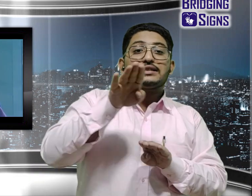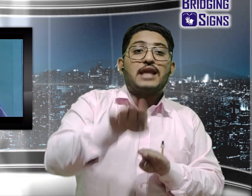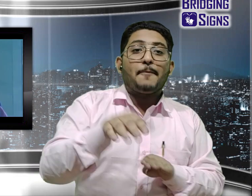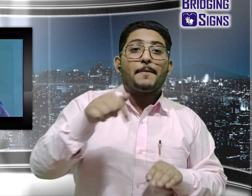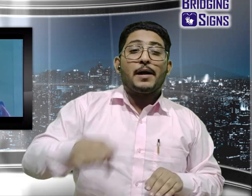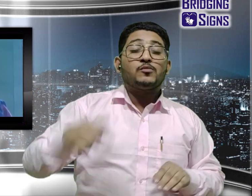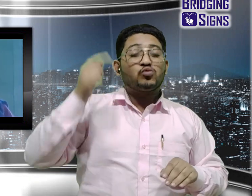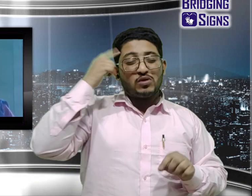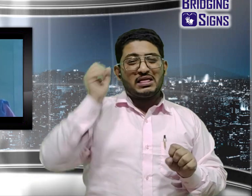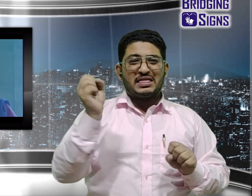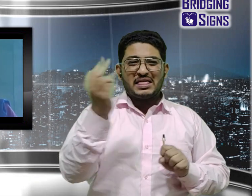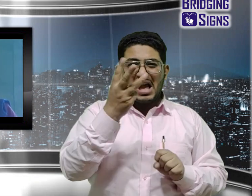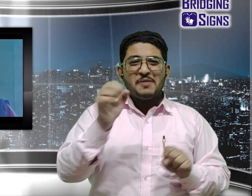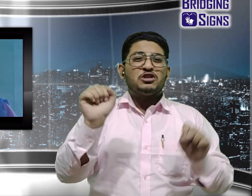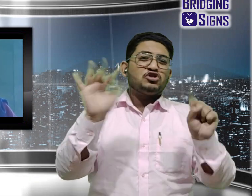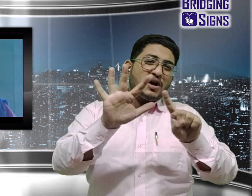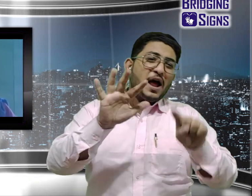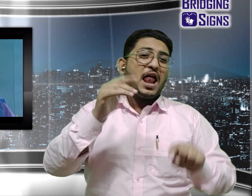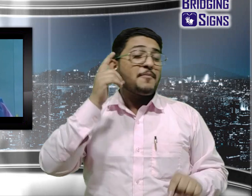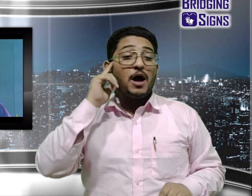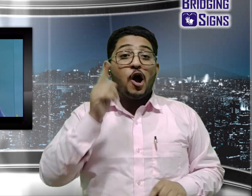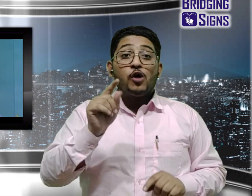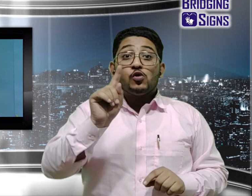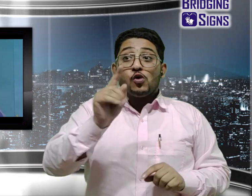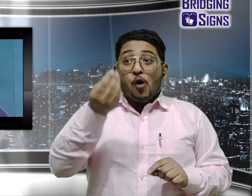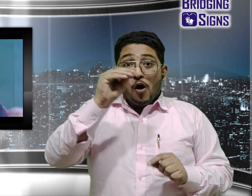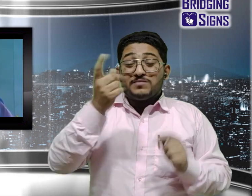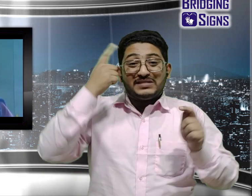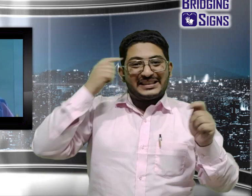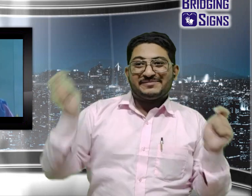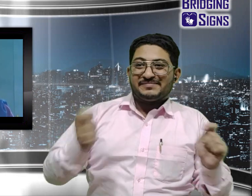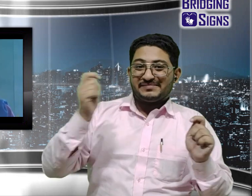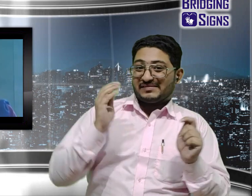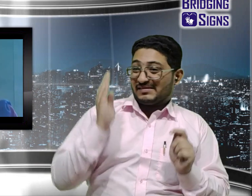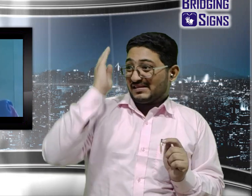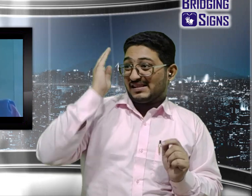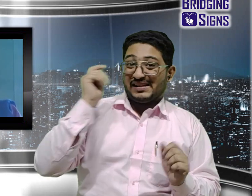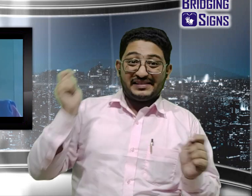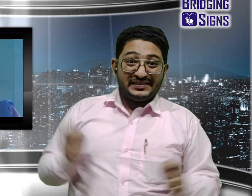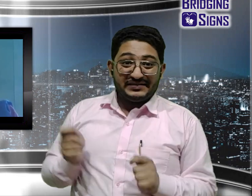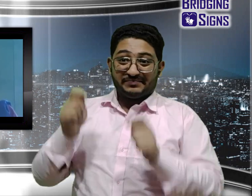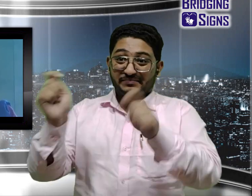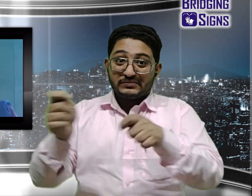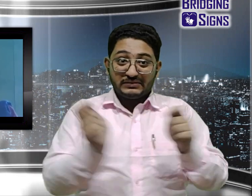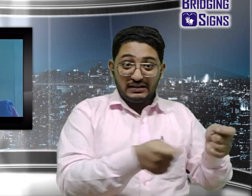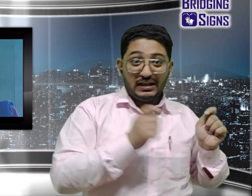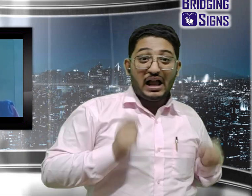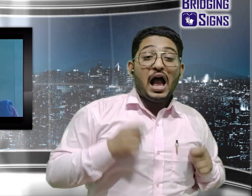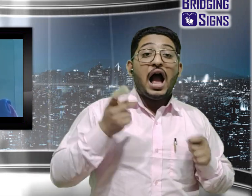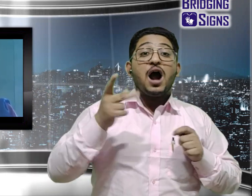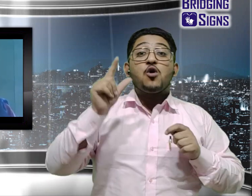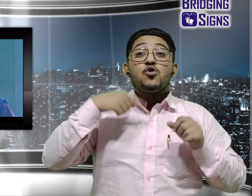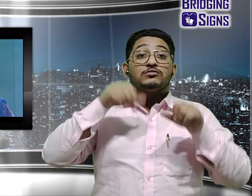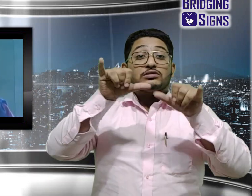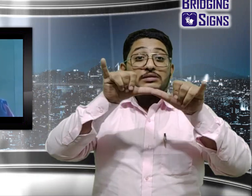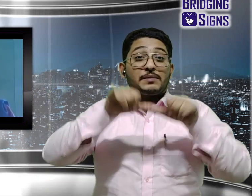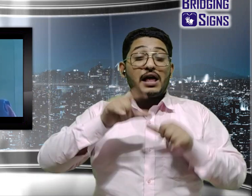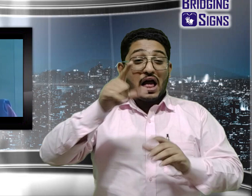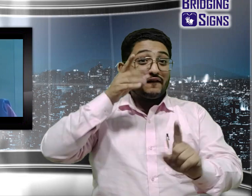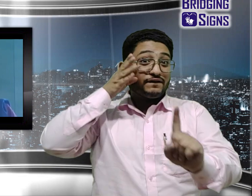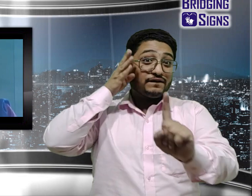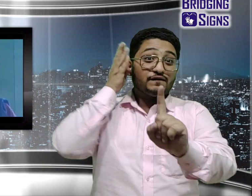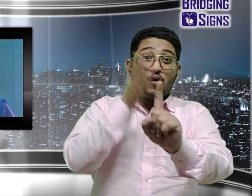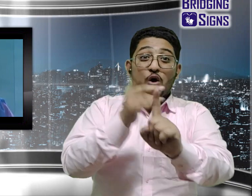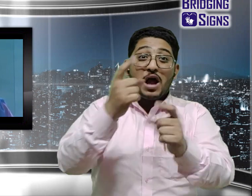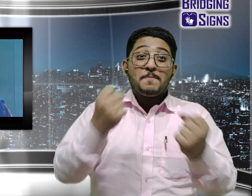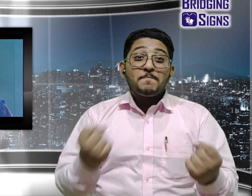अब अगले 3 से 6 महीने में हमने हर पिलर के सारे जो स्टेक होल्डर्स हैं उनके साथ मिलके हमने क्लियर